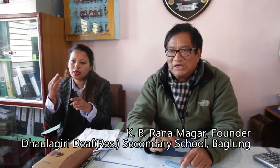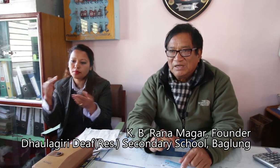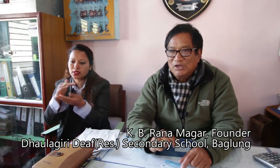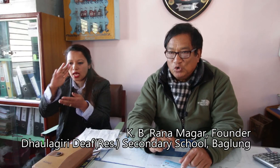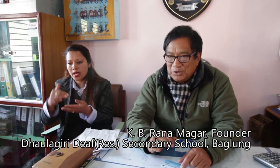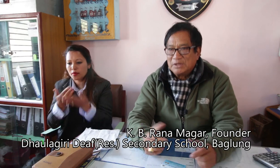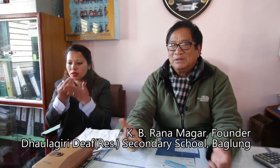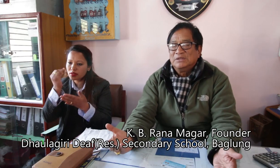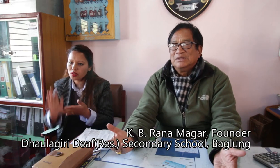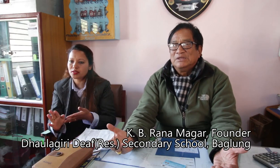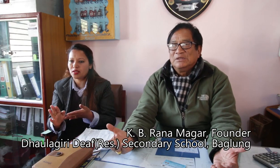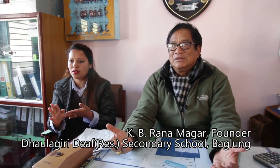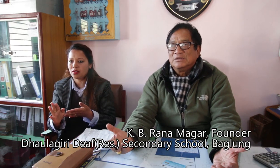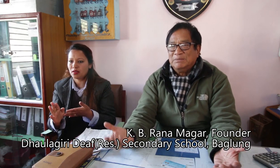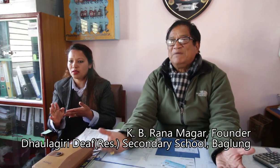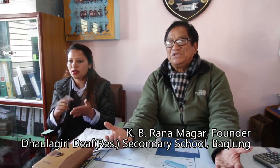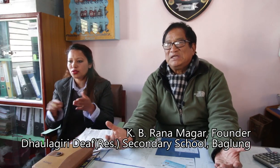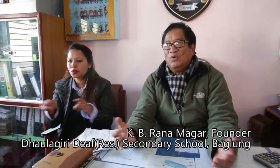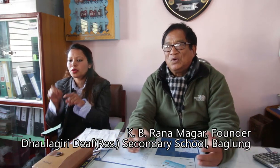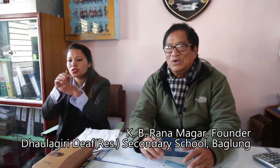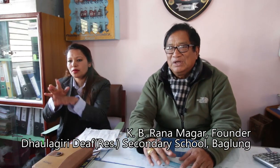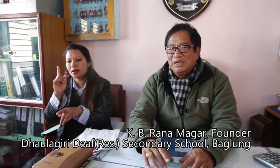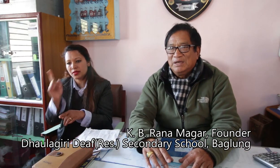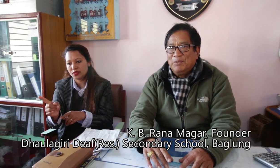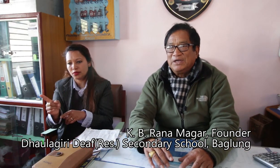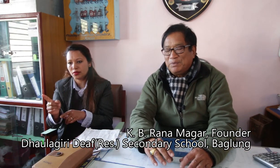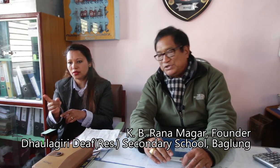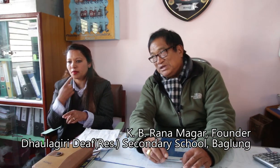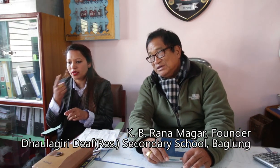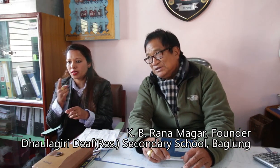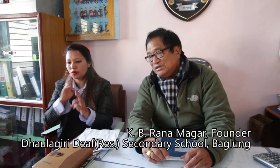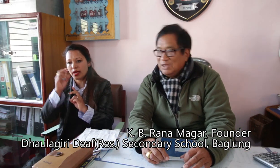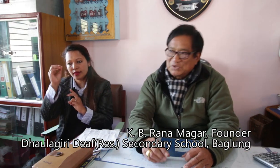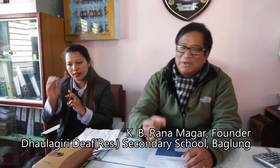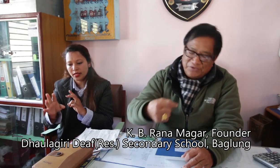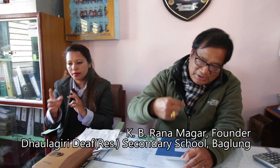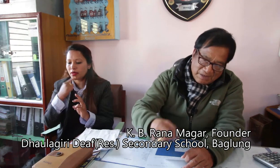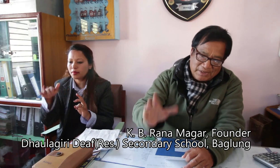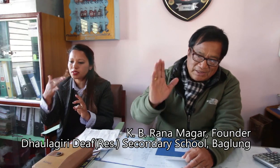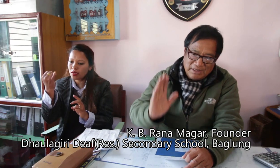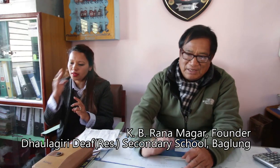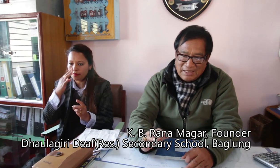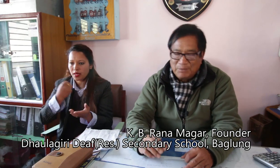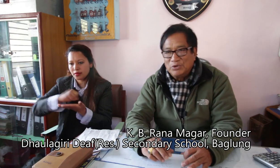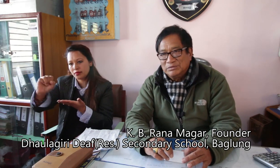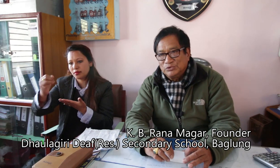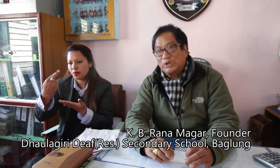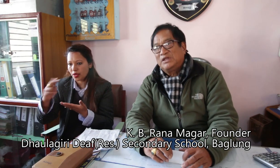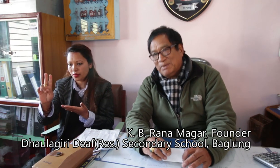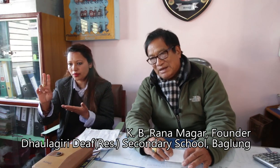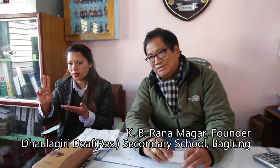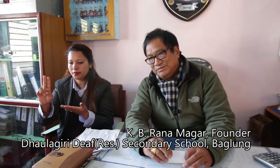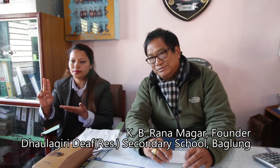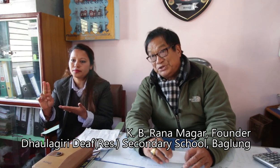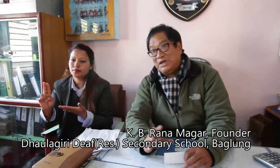सक्छ नि, त्यो पनि त समावेशी नै हो भनेपछि लौ त भएछ नि। त्यहाँबाट हाम्रो